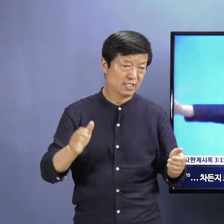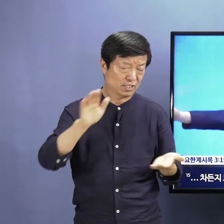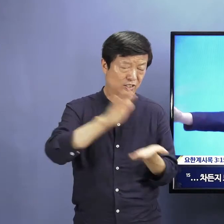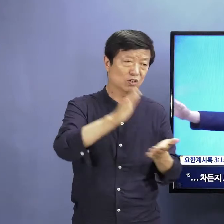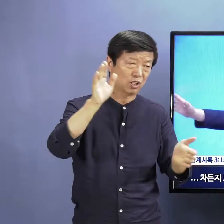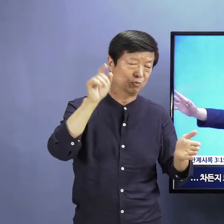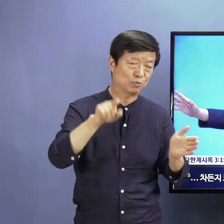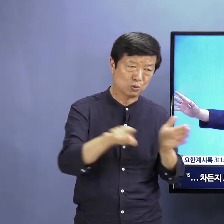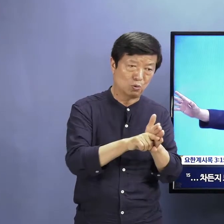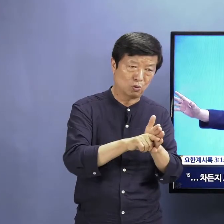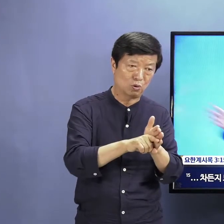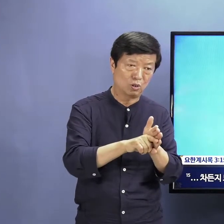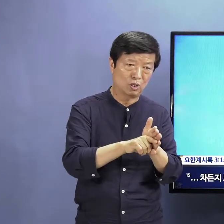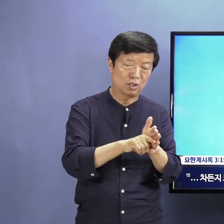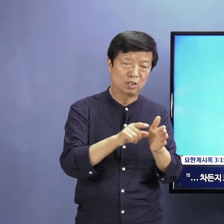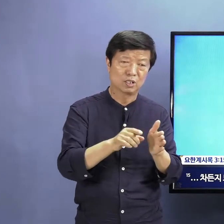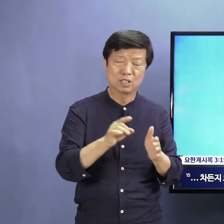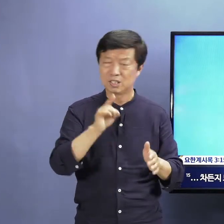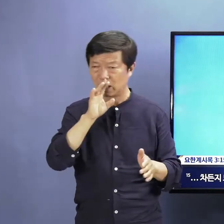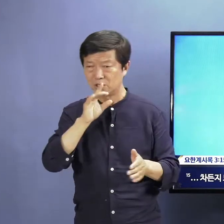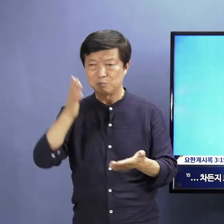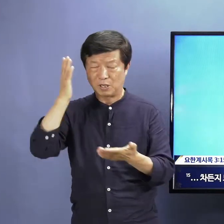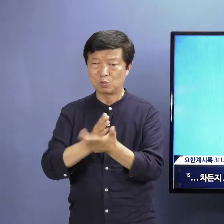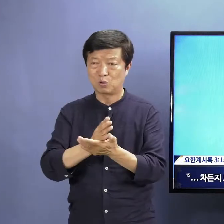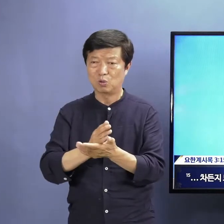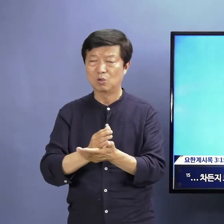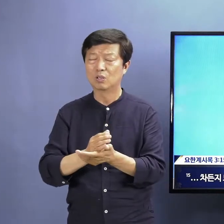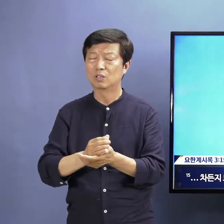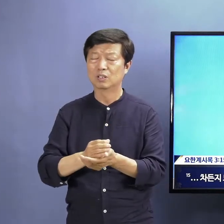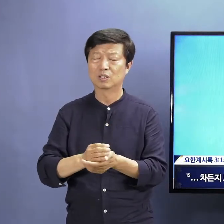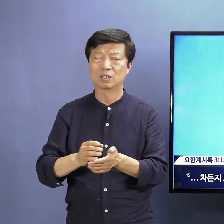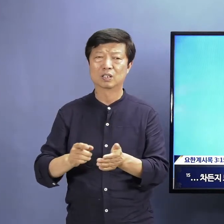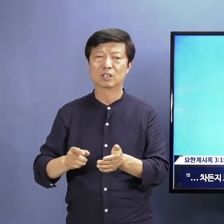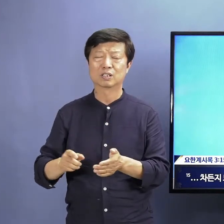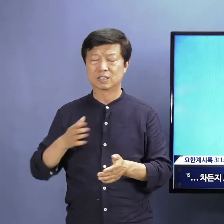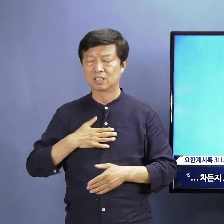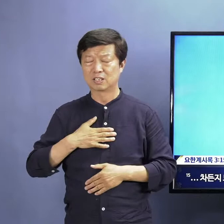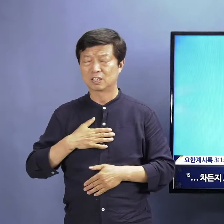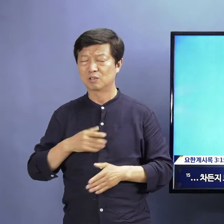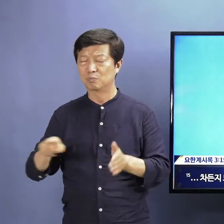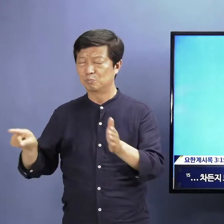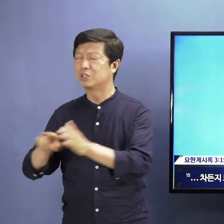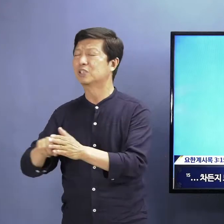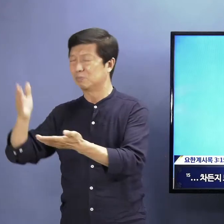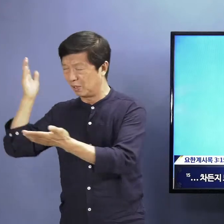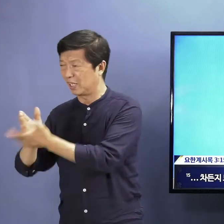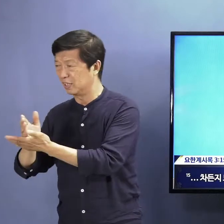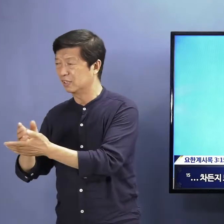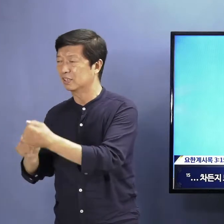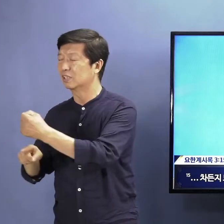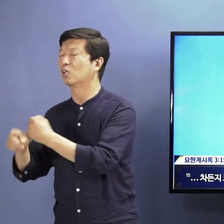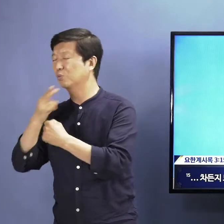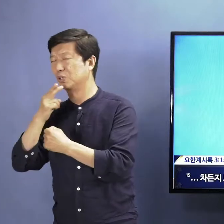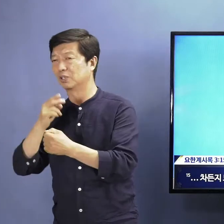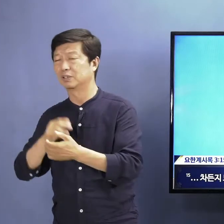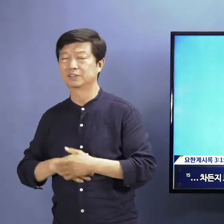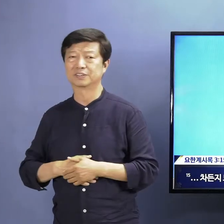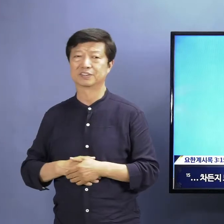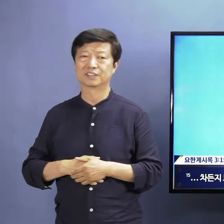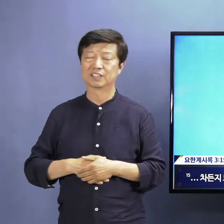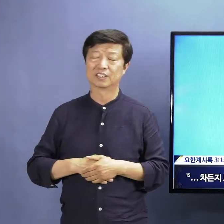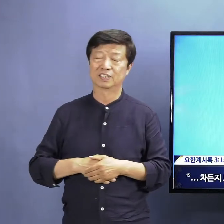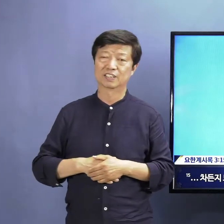마. 그 뜻이에요 이게? 이게 그런 뜻입니까? 세상에 어떻게 그럴 수가 있어요? 아니 주님이 어떻게 믿지